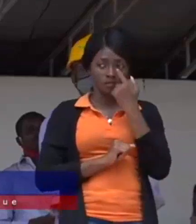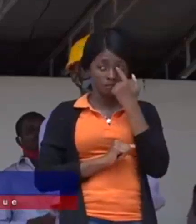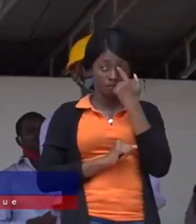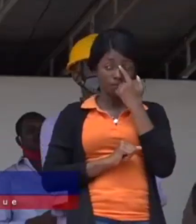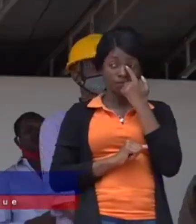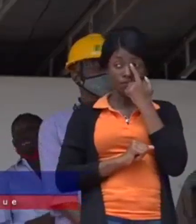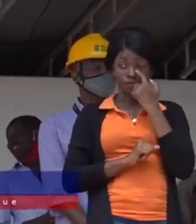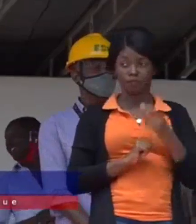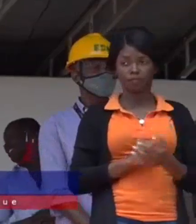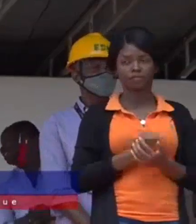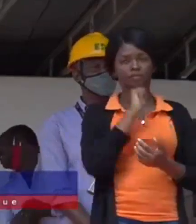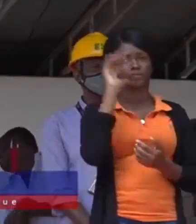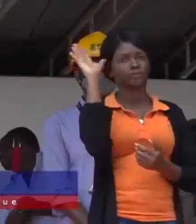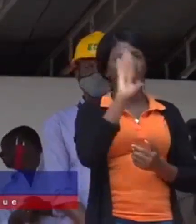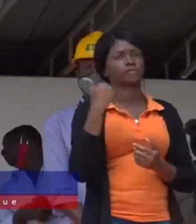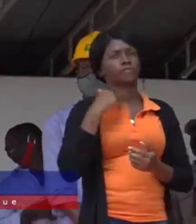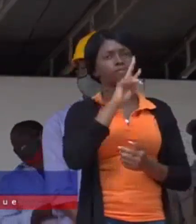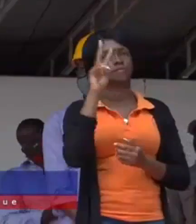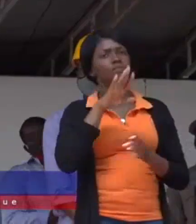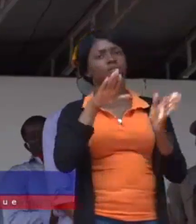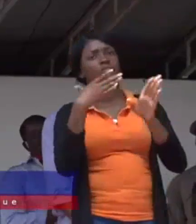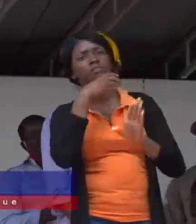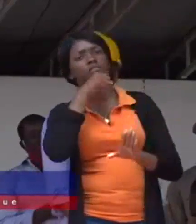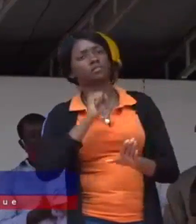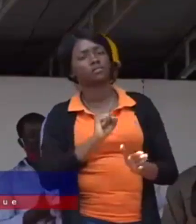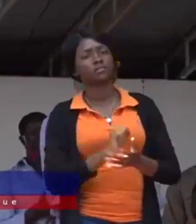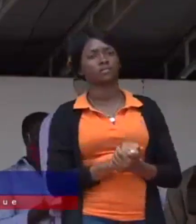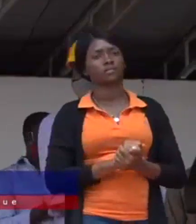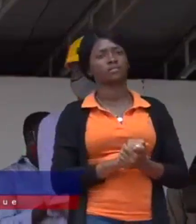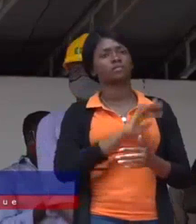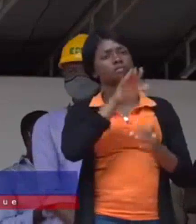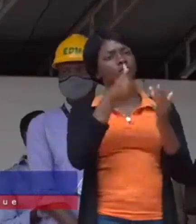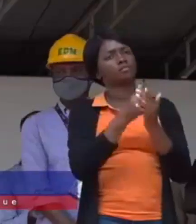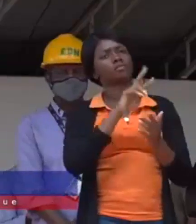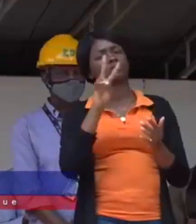J'aime garçon, vous dites, vous. Pas jamais m'a dit mouille grand moun. Non, pas de mal. J'avais dit,